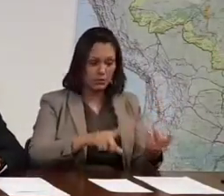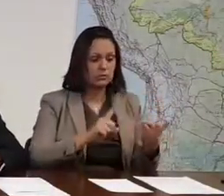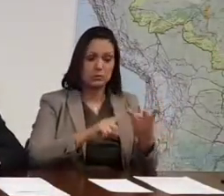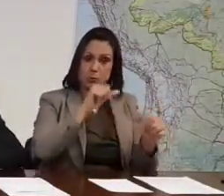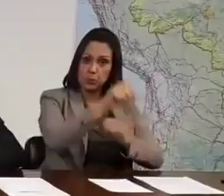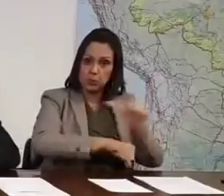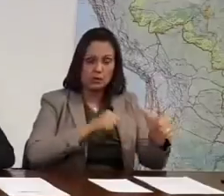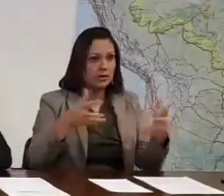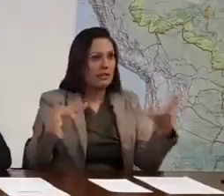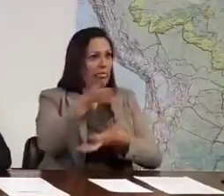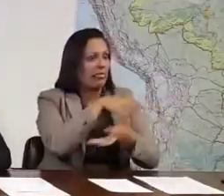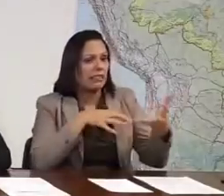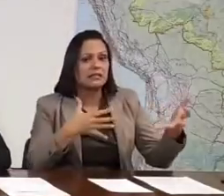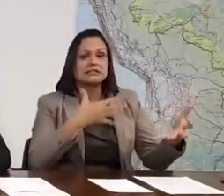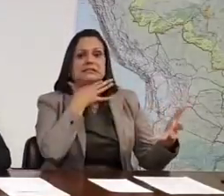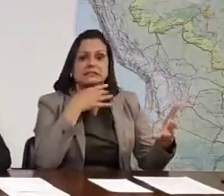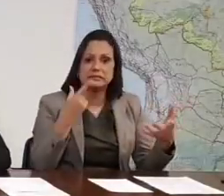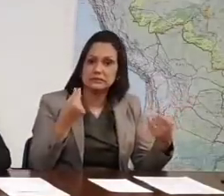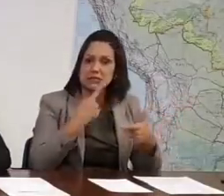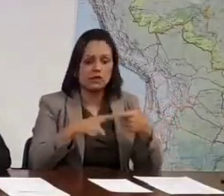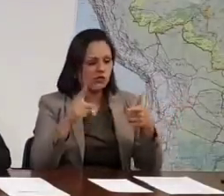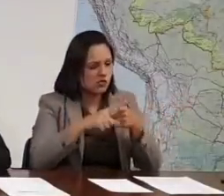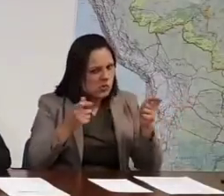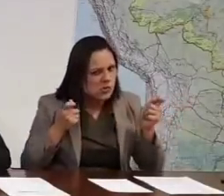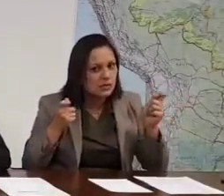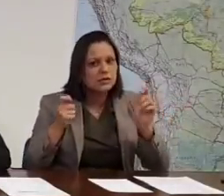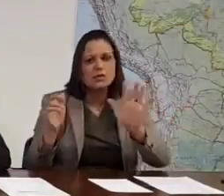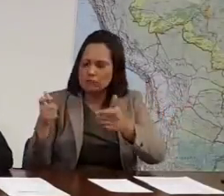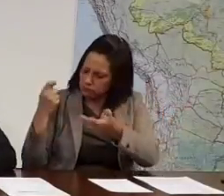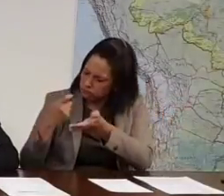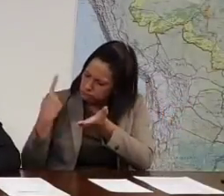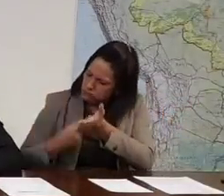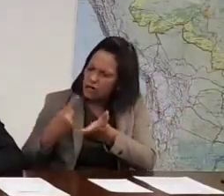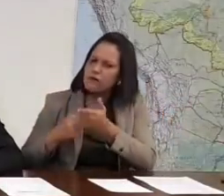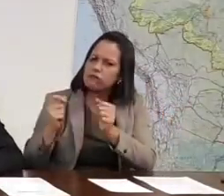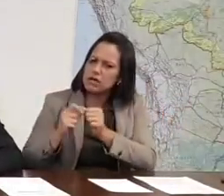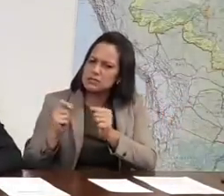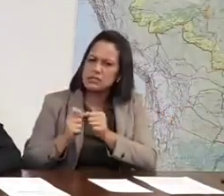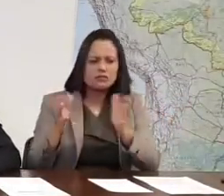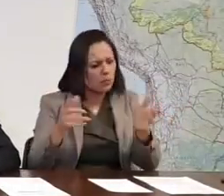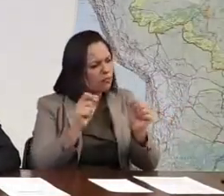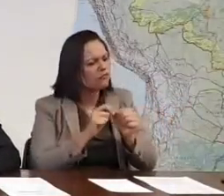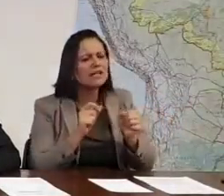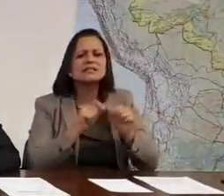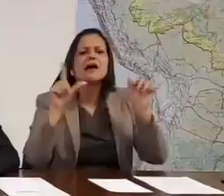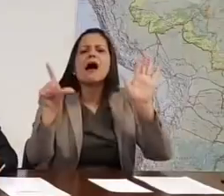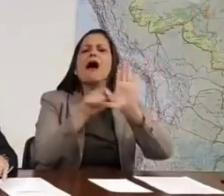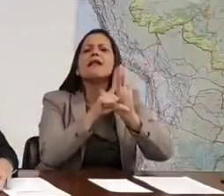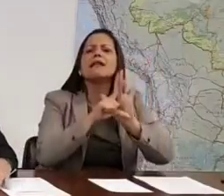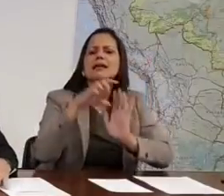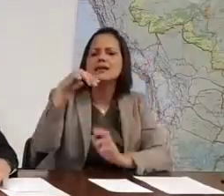E vamos fazer, presidente, me desculpa a intromissão, a lei Manel Foguete,